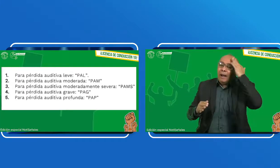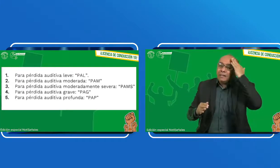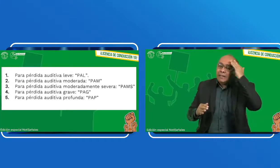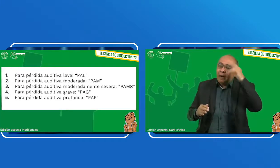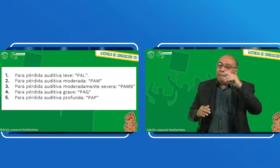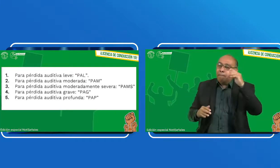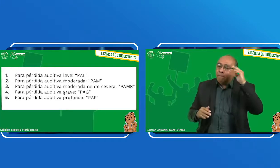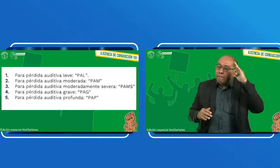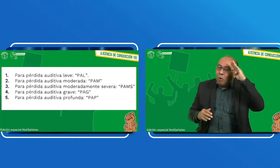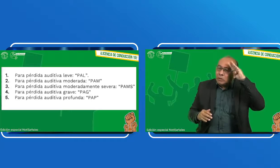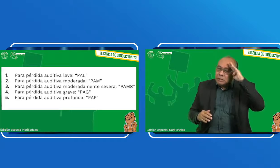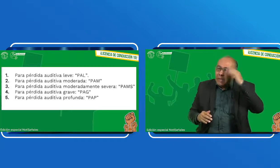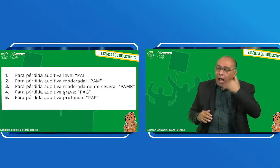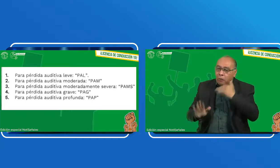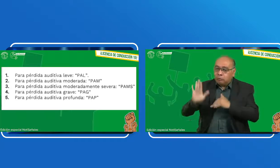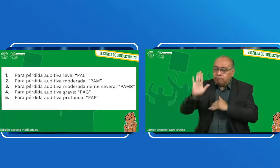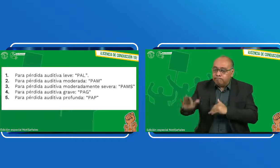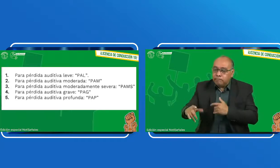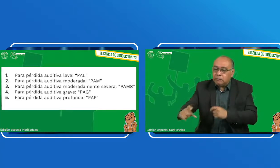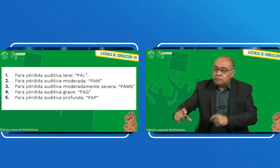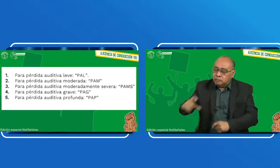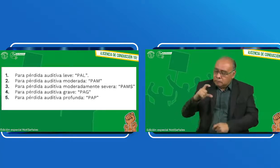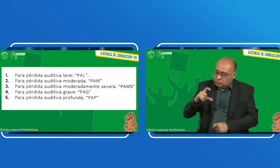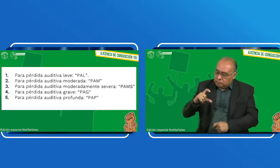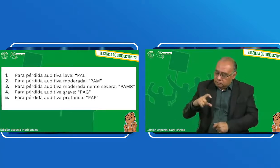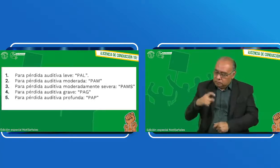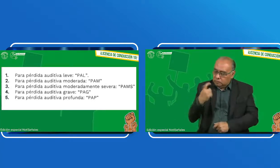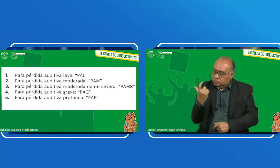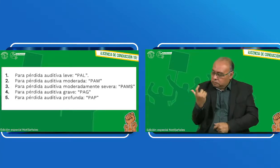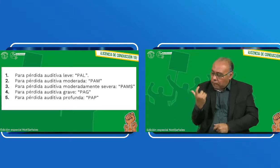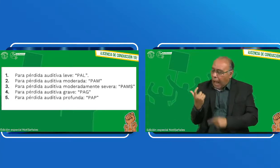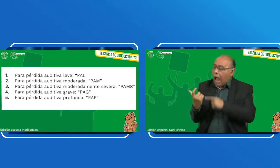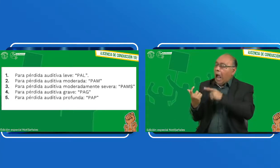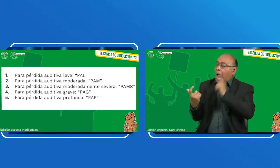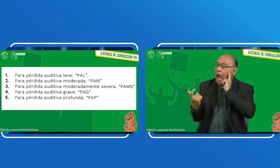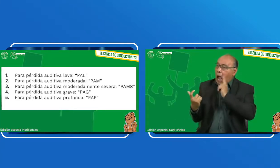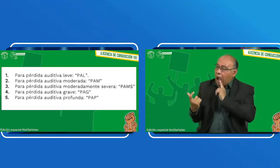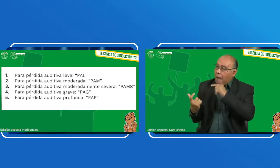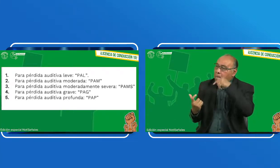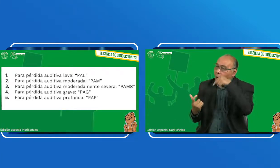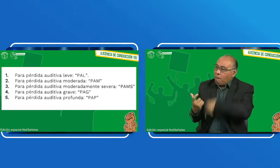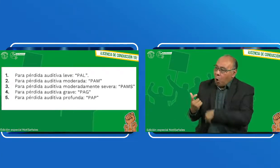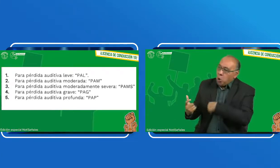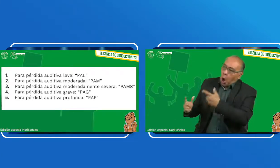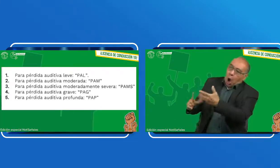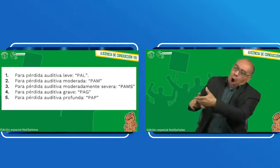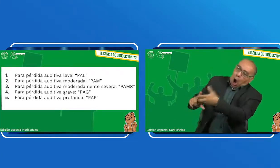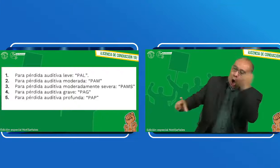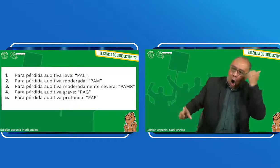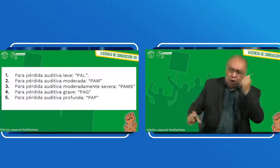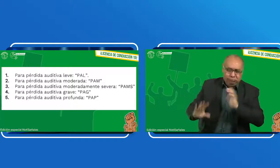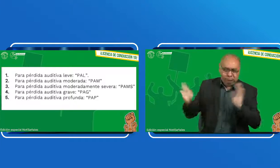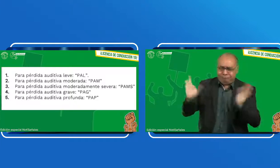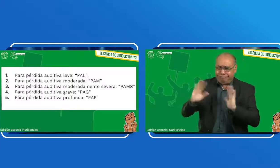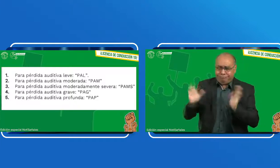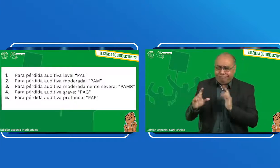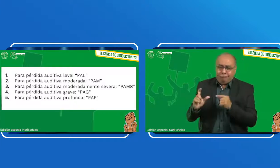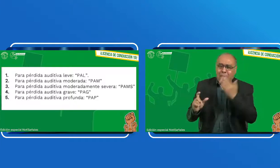la licencia en la parte de atrás. No indica esto de que la persona no pueda